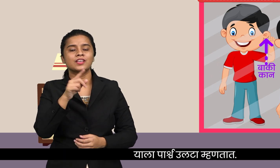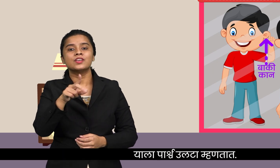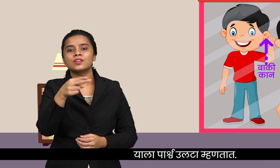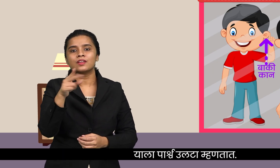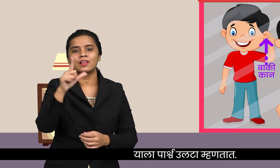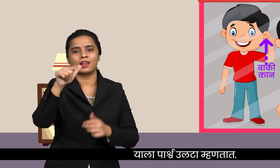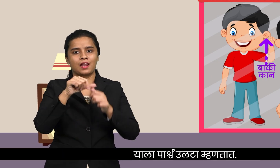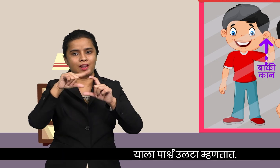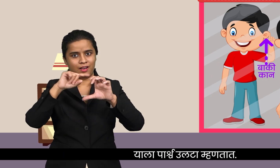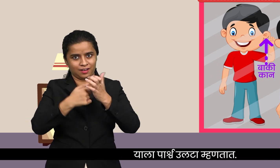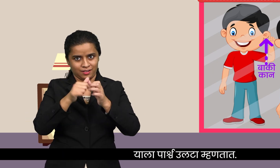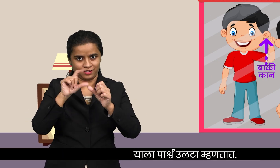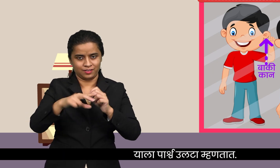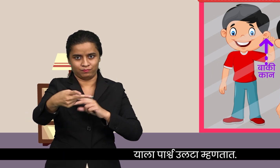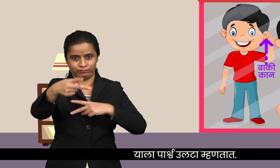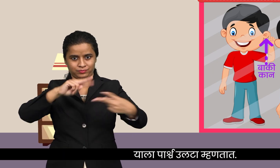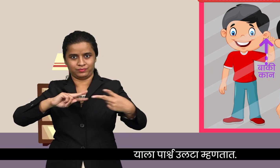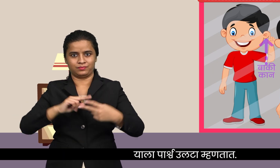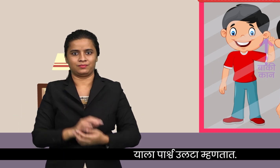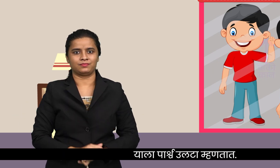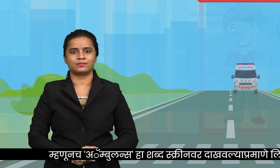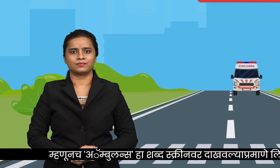यालाच पार्श्व उलटा म्हणतात.